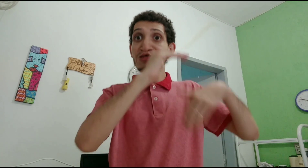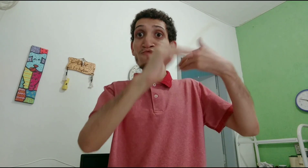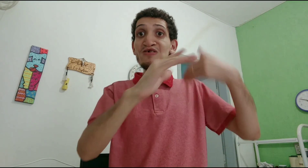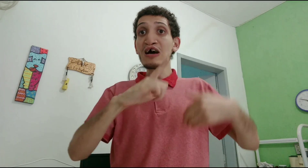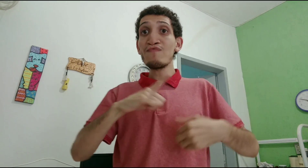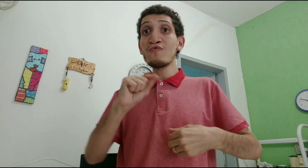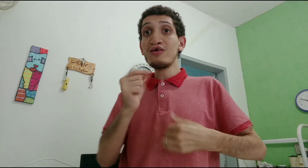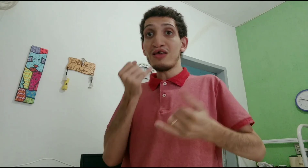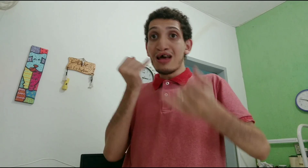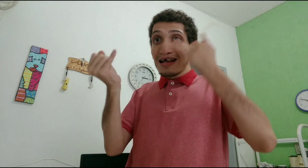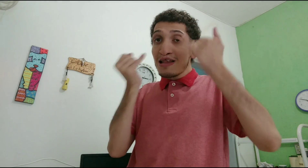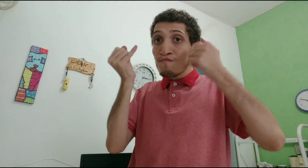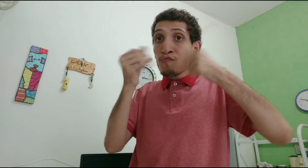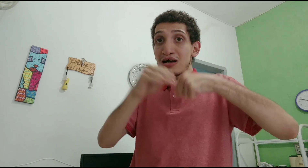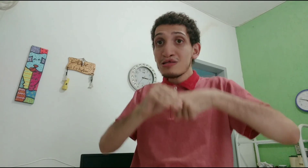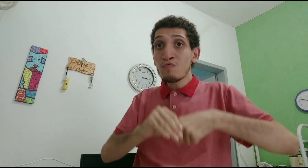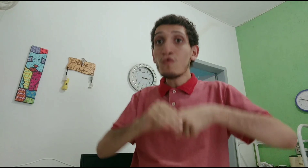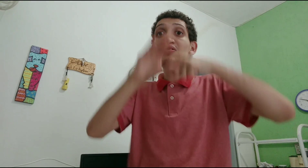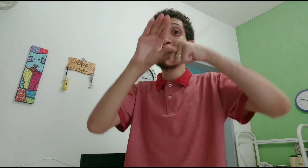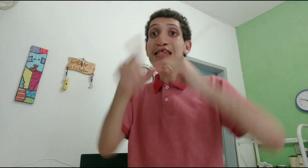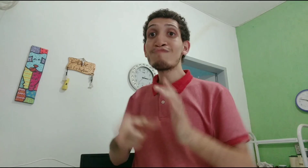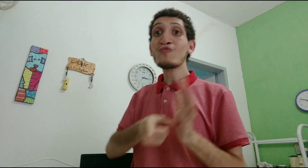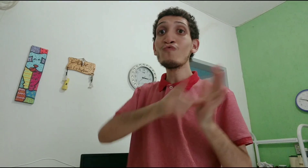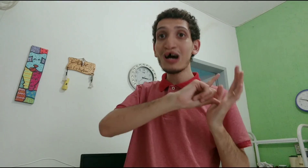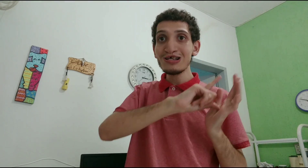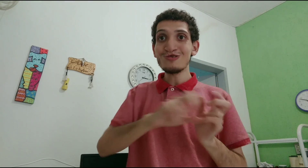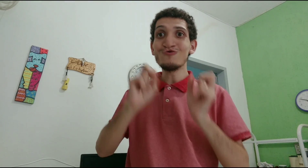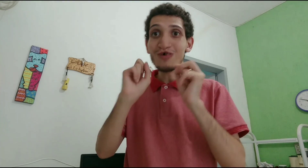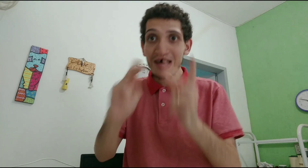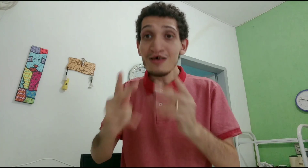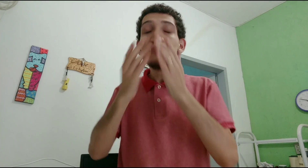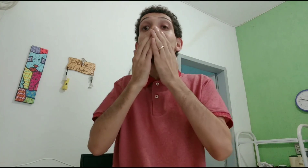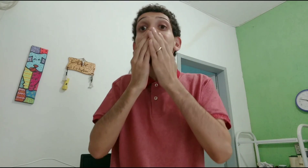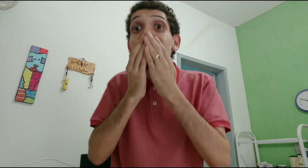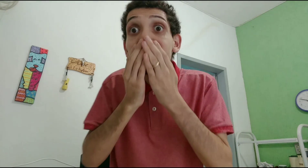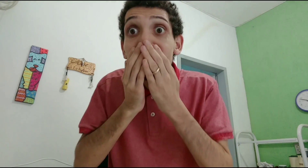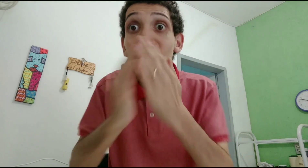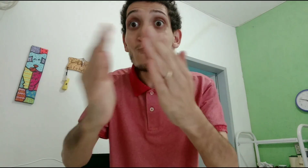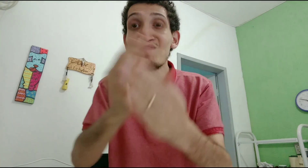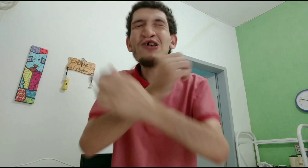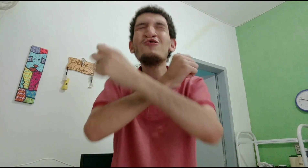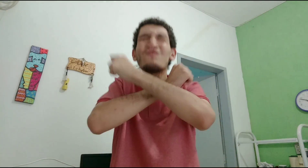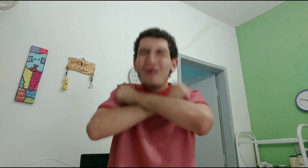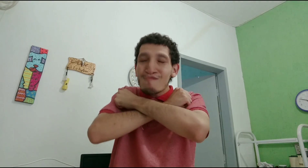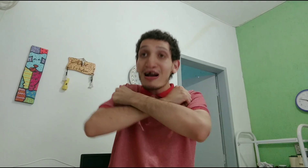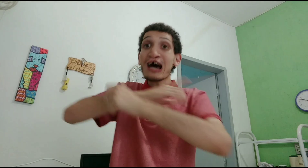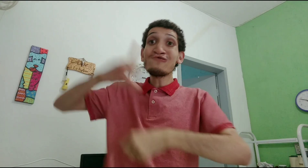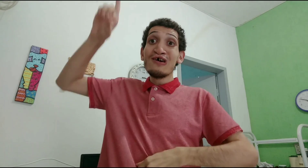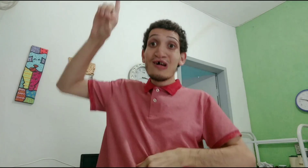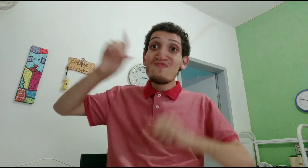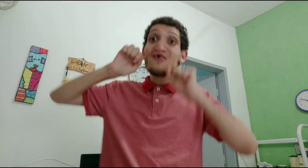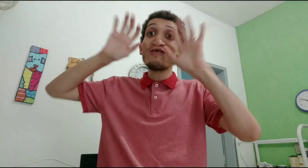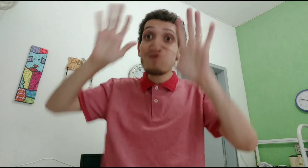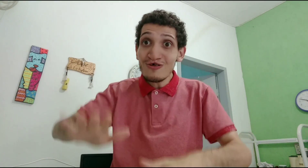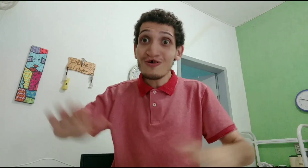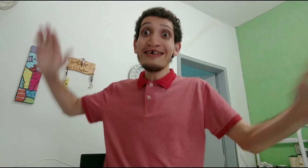desenvolver, já tem o quê? Informação, conhecimento antes, ok? Um beijo, um abraço, Deus abençoe,